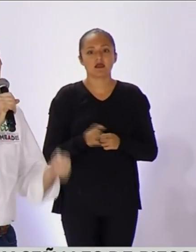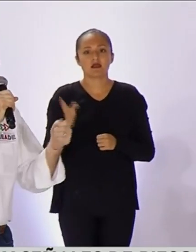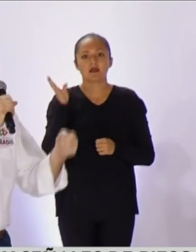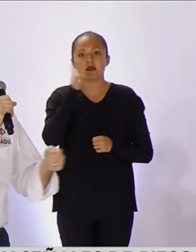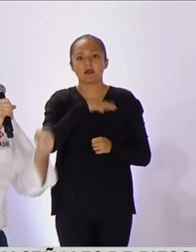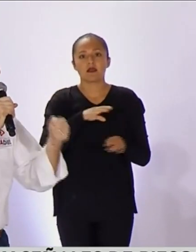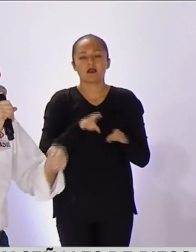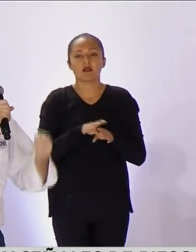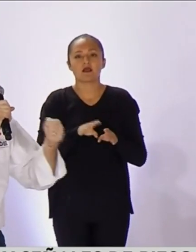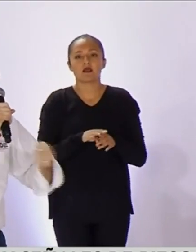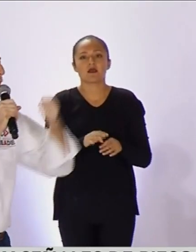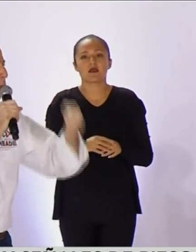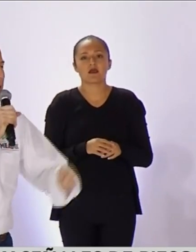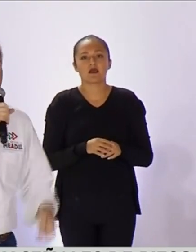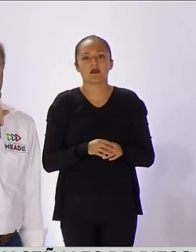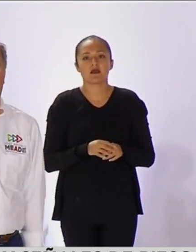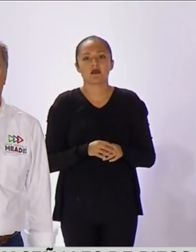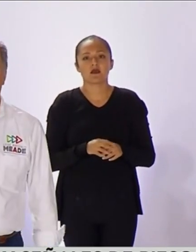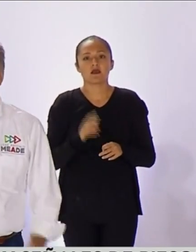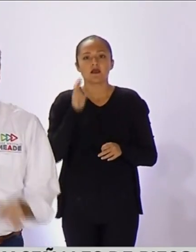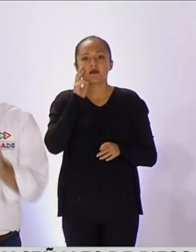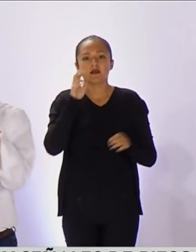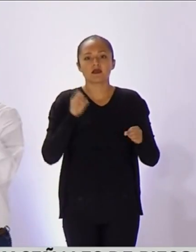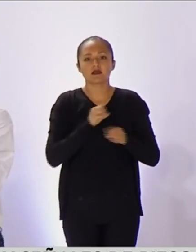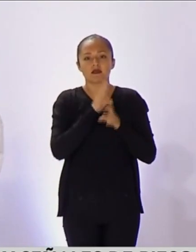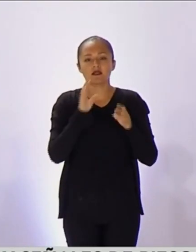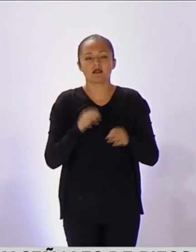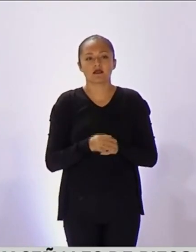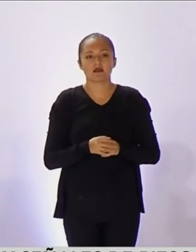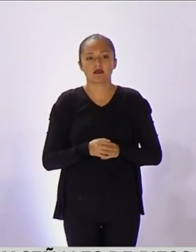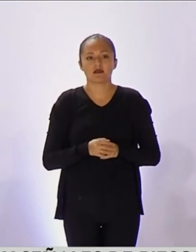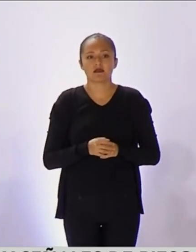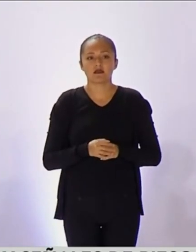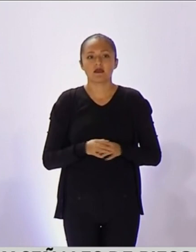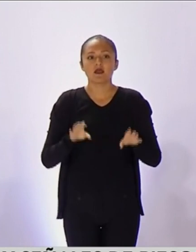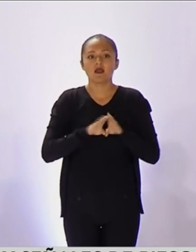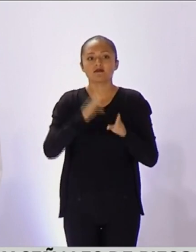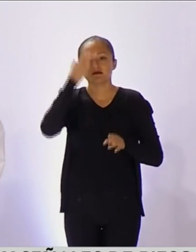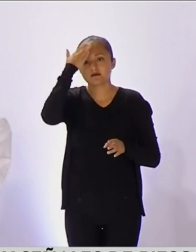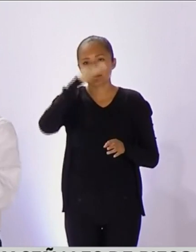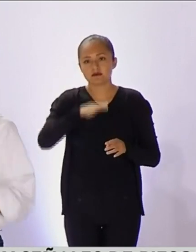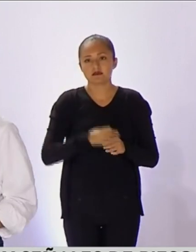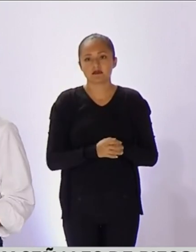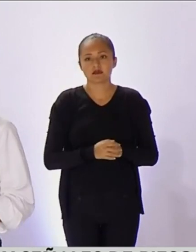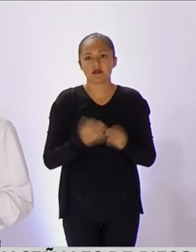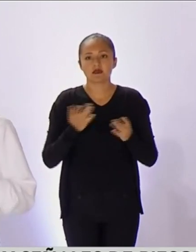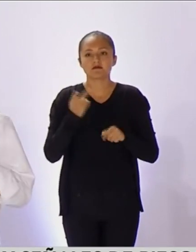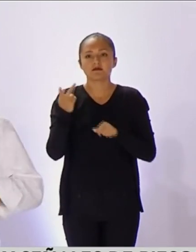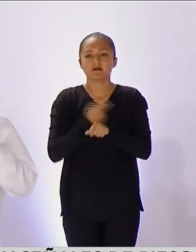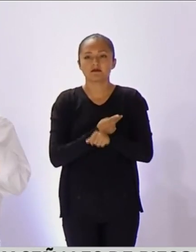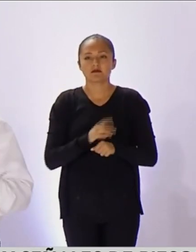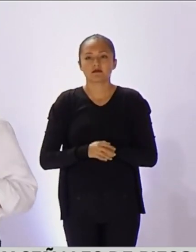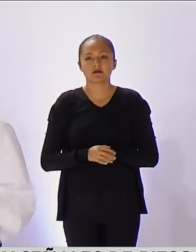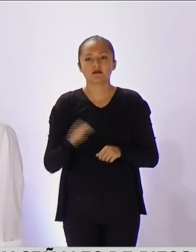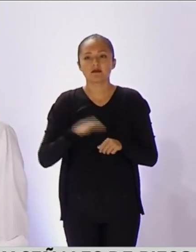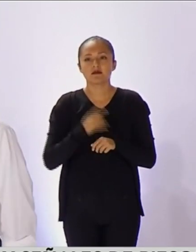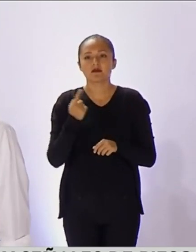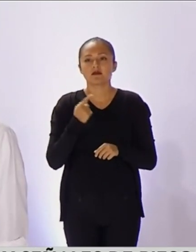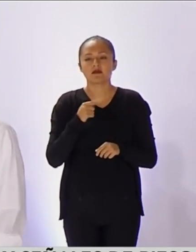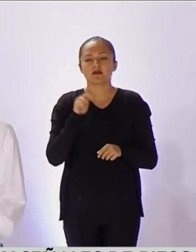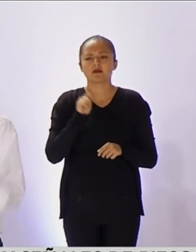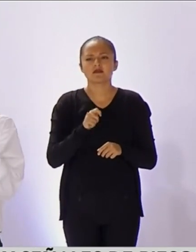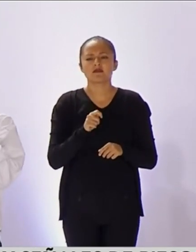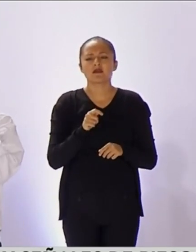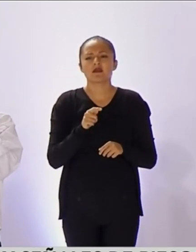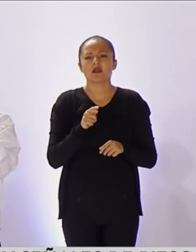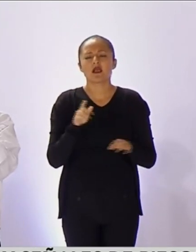alternativas las podemos ver con claridad y ya sabemos qué es lo que pasa con esas